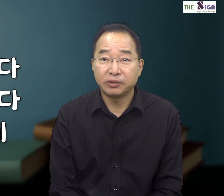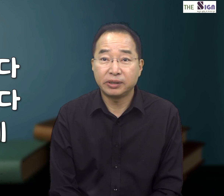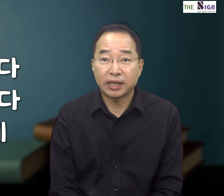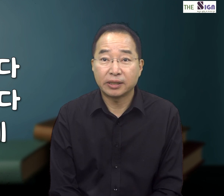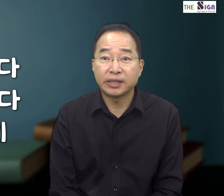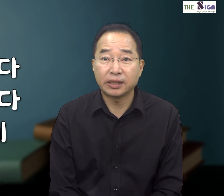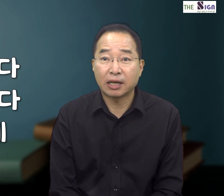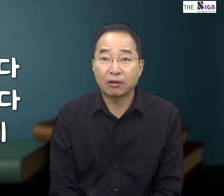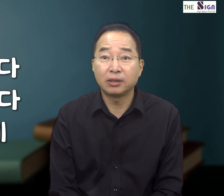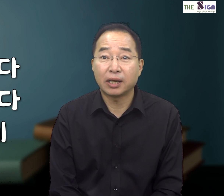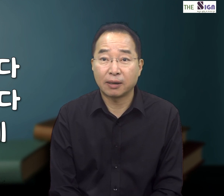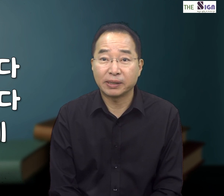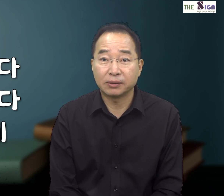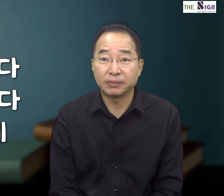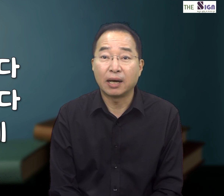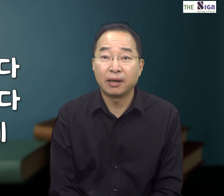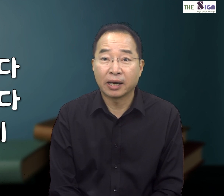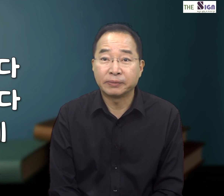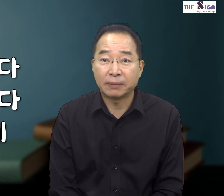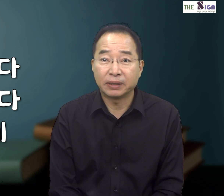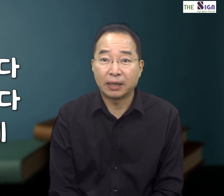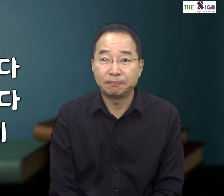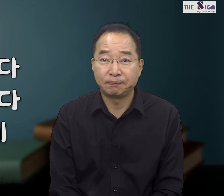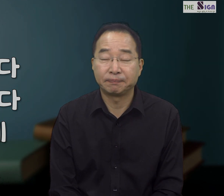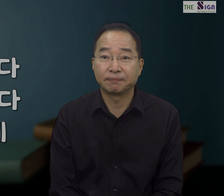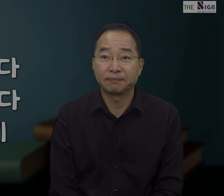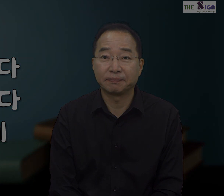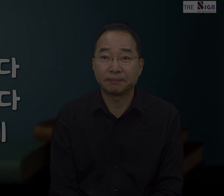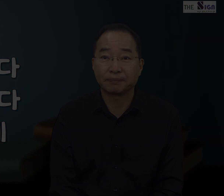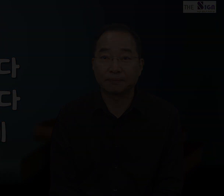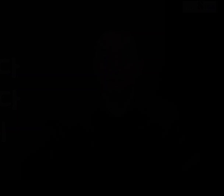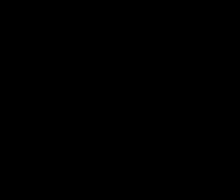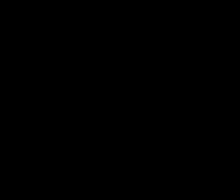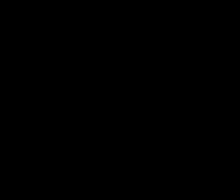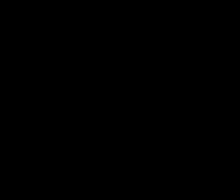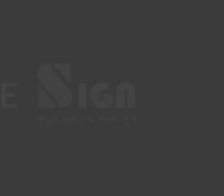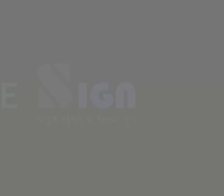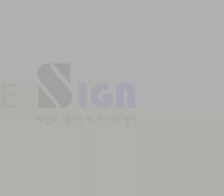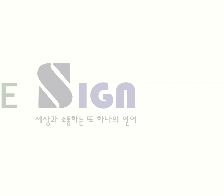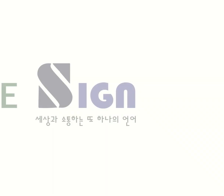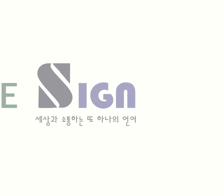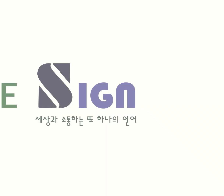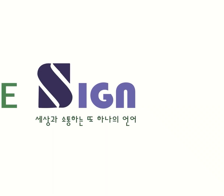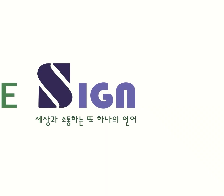문제 세 단어를 알아봤습니다. 감사합니다.